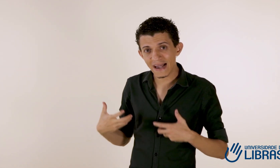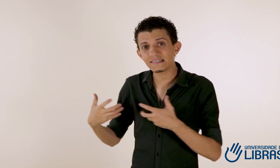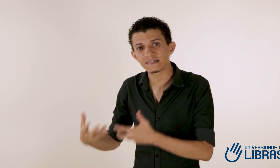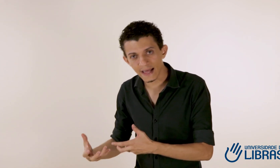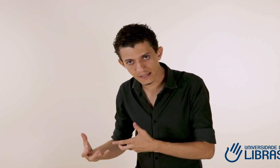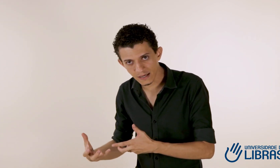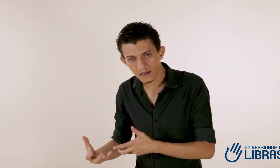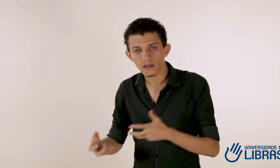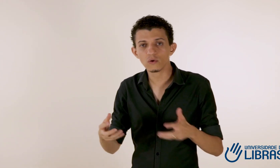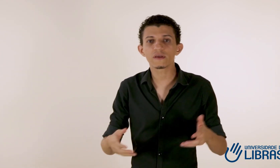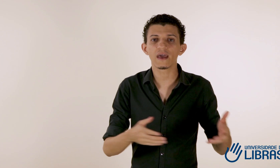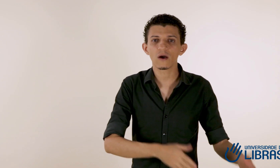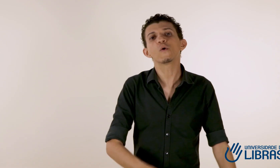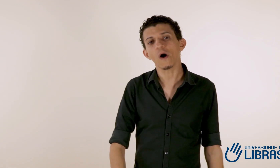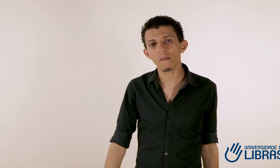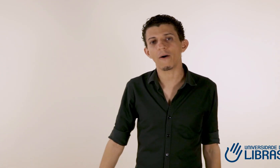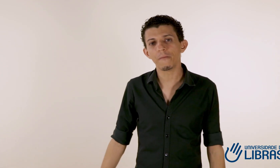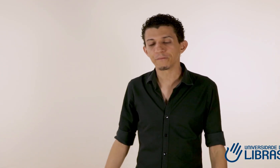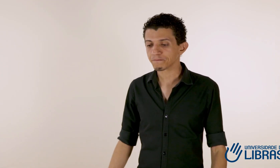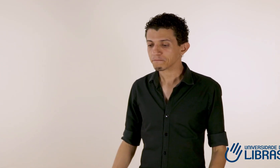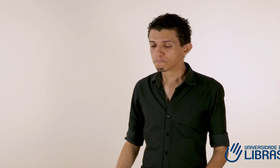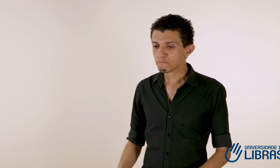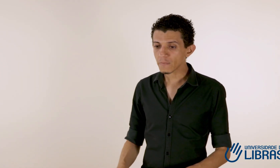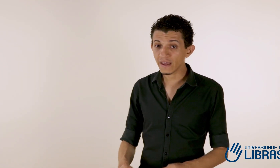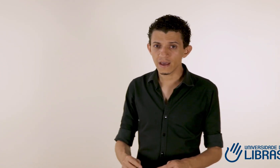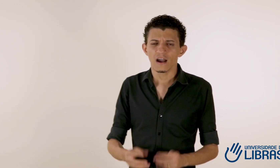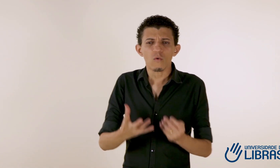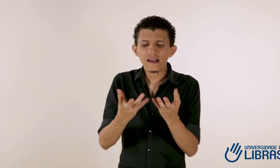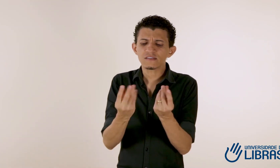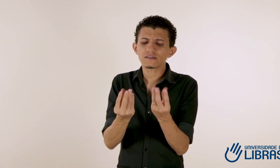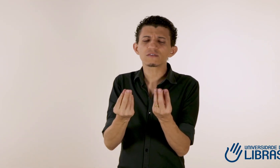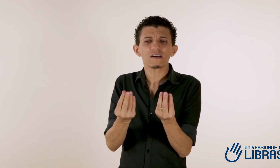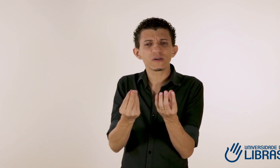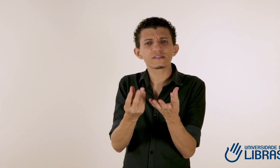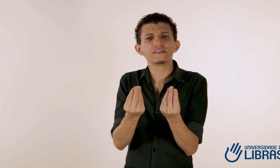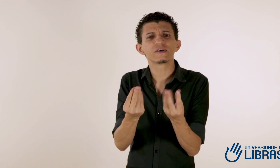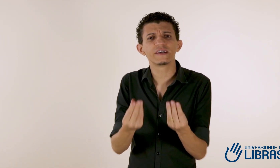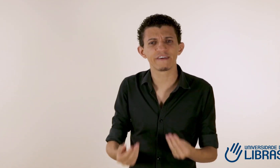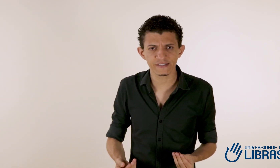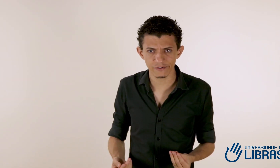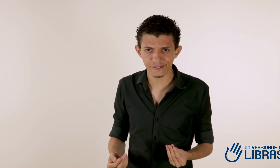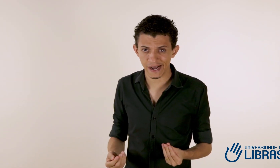mais tensa do que o normal. E quais são as situações que isso aqui vai ser usado?